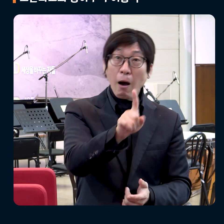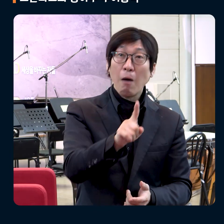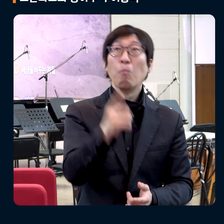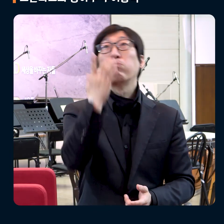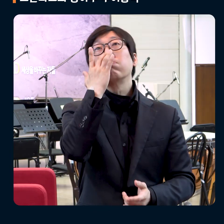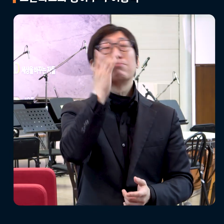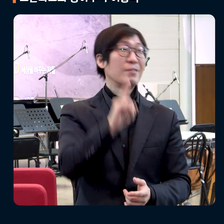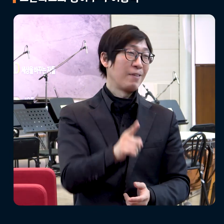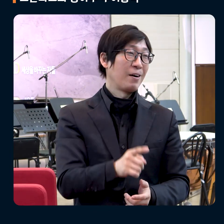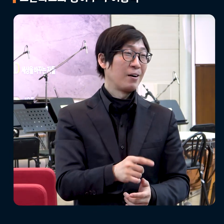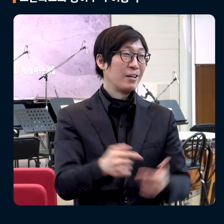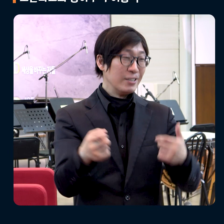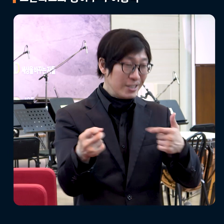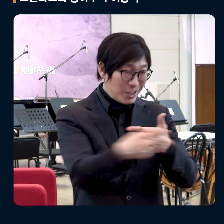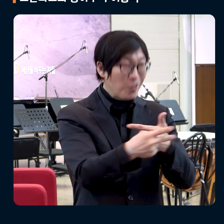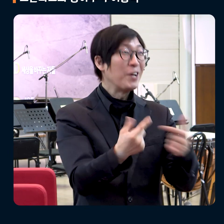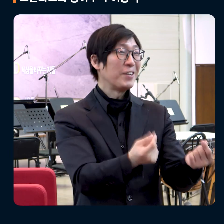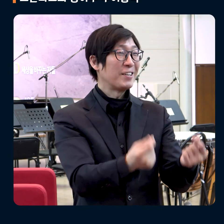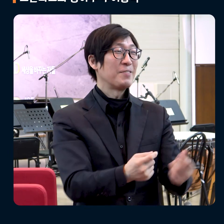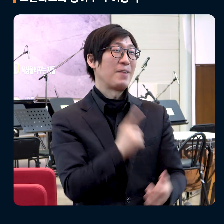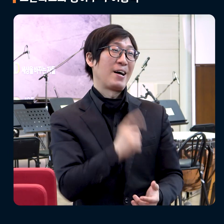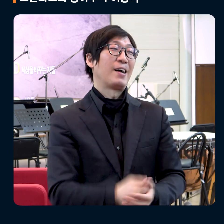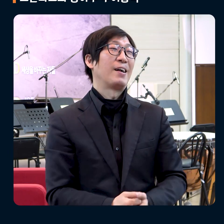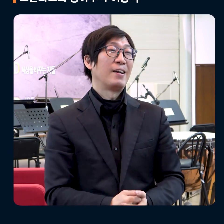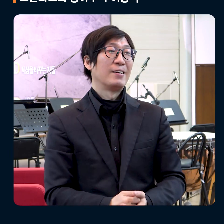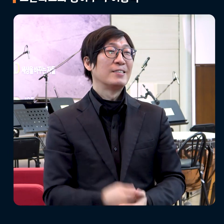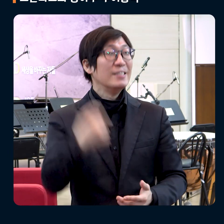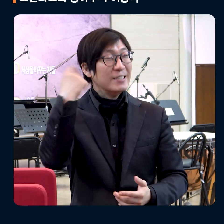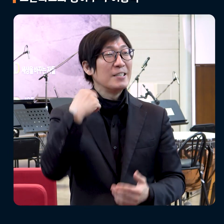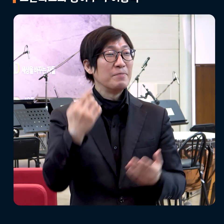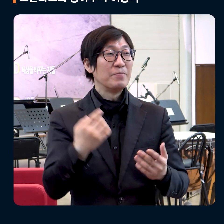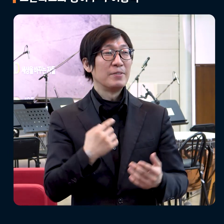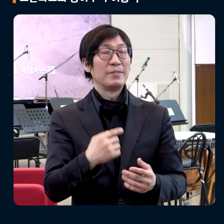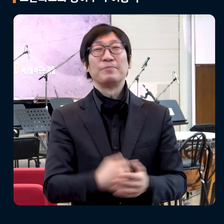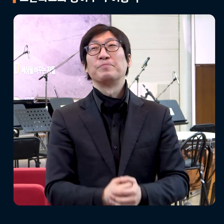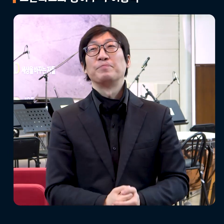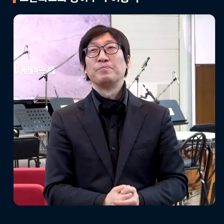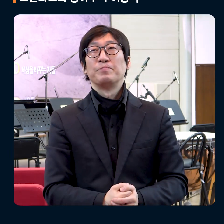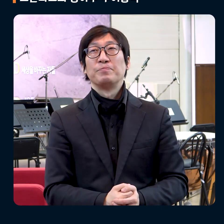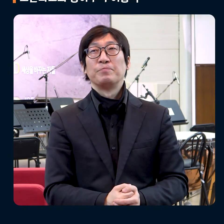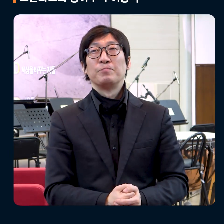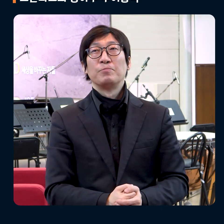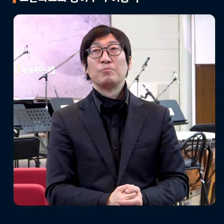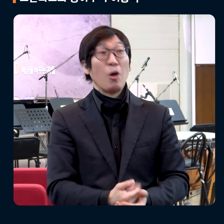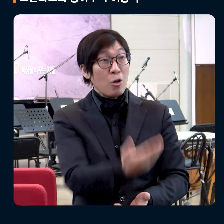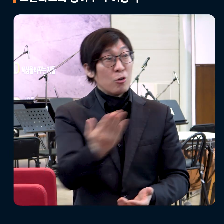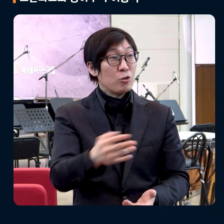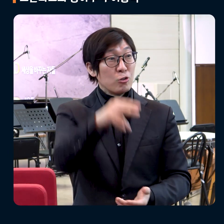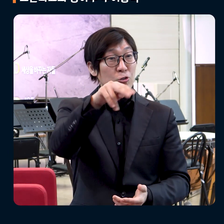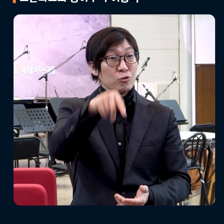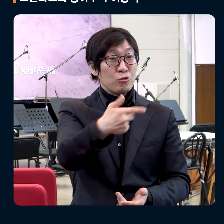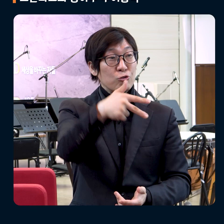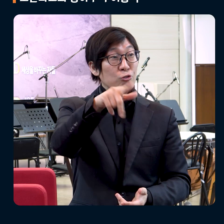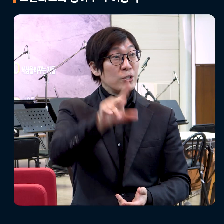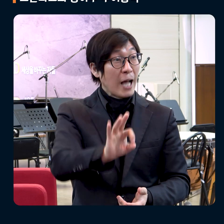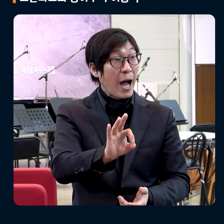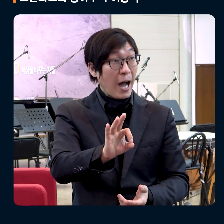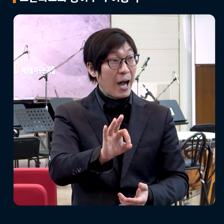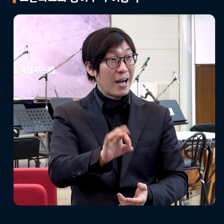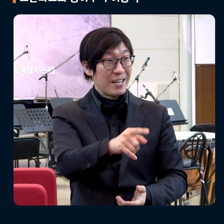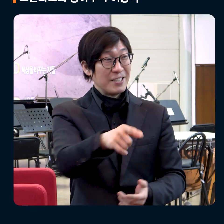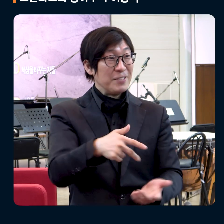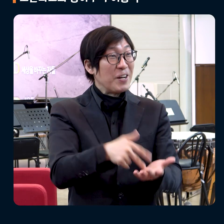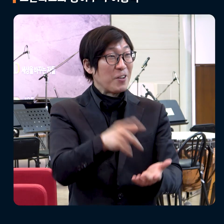또 우리가 니고데모를 만나기도 합니다. 여러분 우리 순장님들 열심히 가르쳤는데